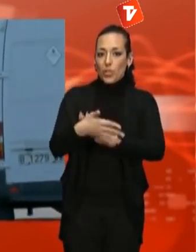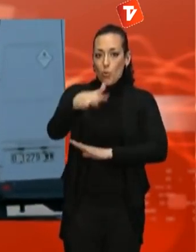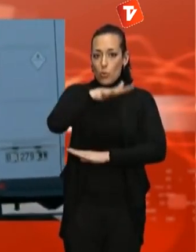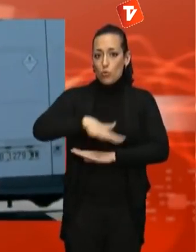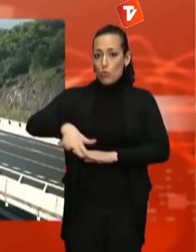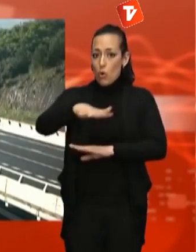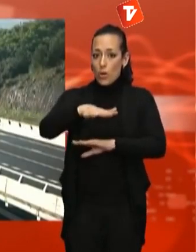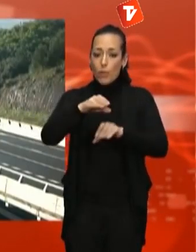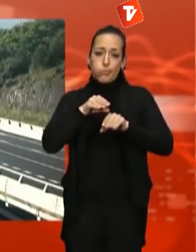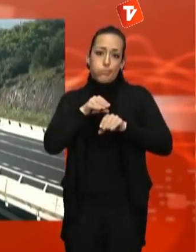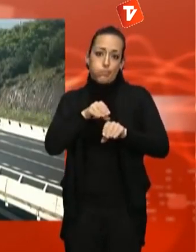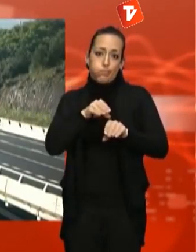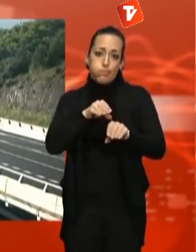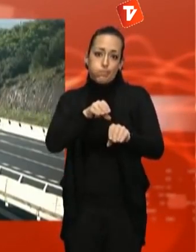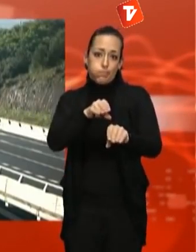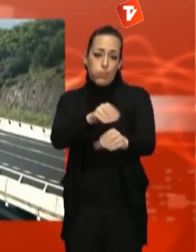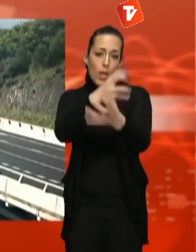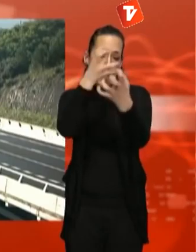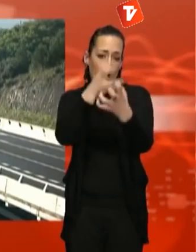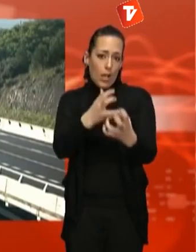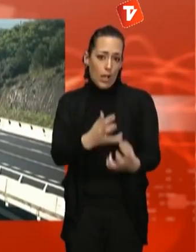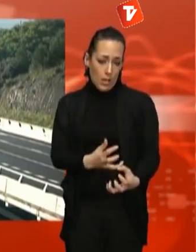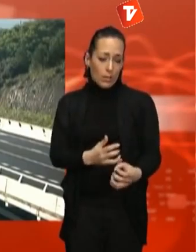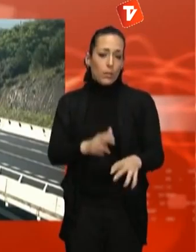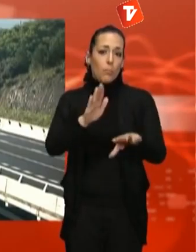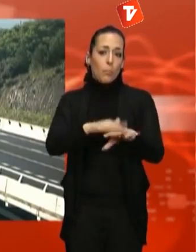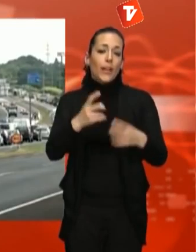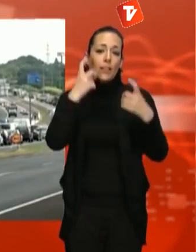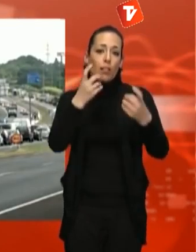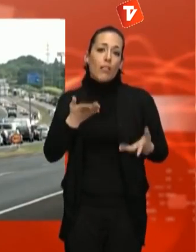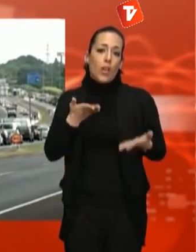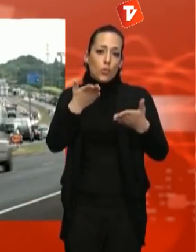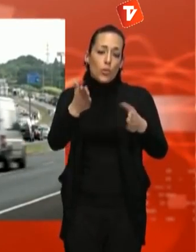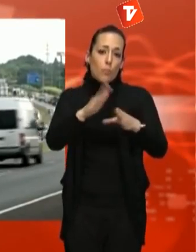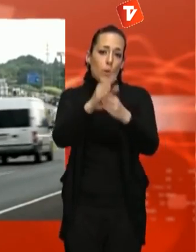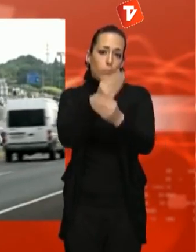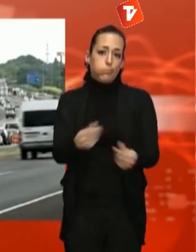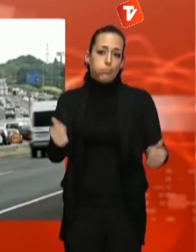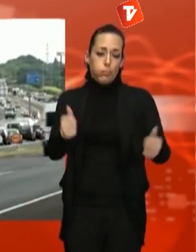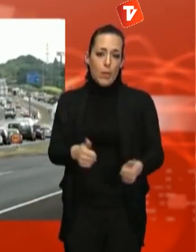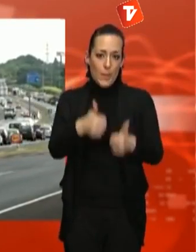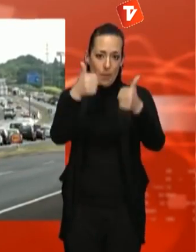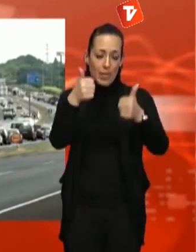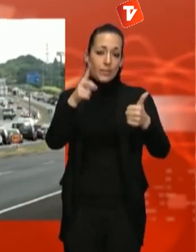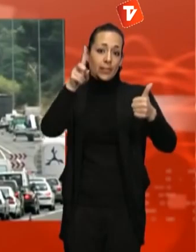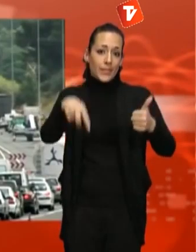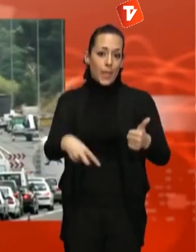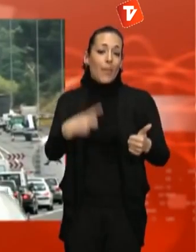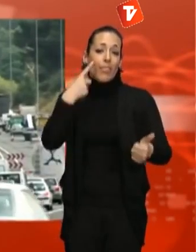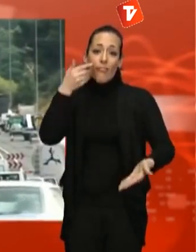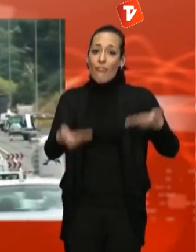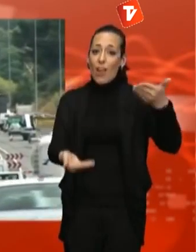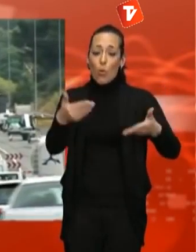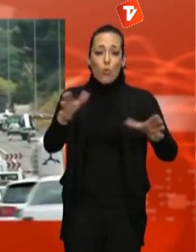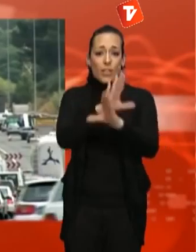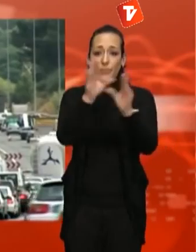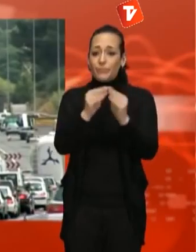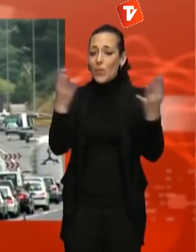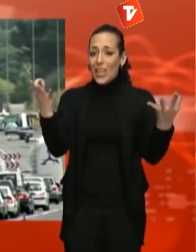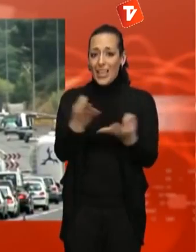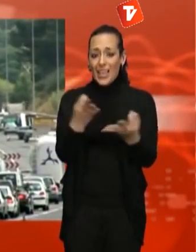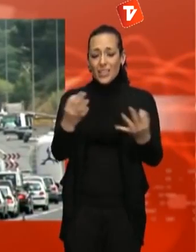transitades. L'avaluació que se n'ha fet estableix que cal introduir canvis per augmentar-ne el rendiment. Les dades diuen que